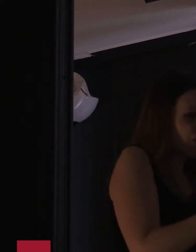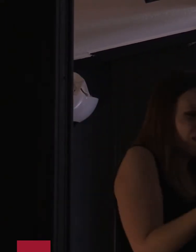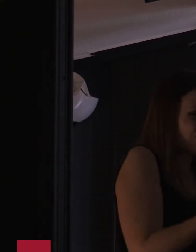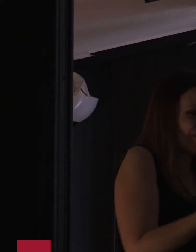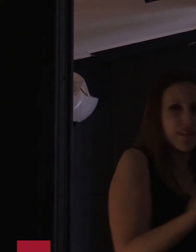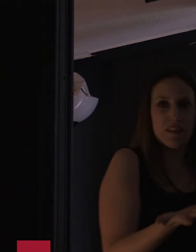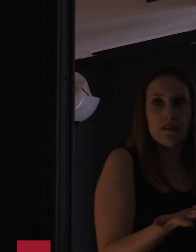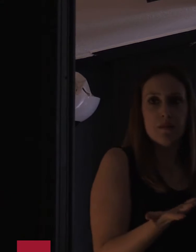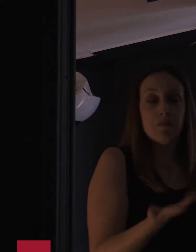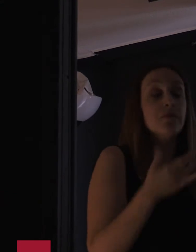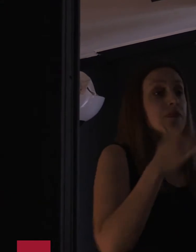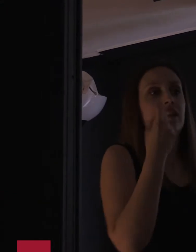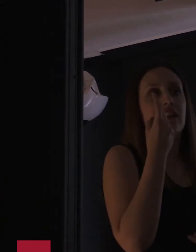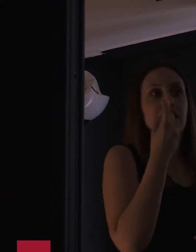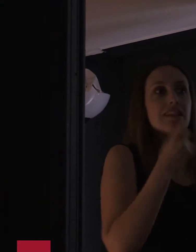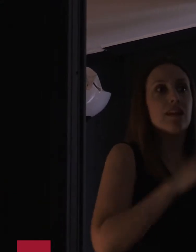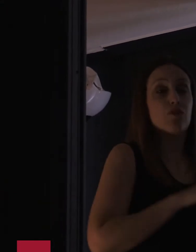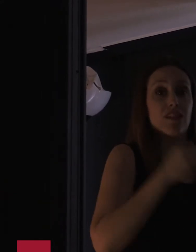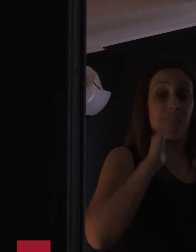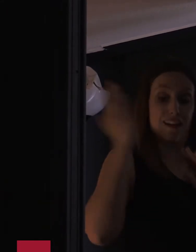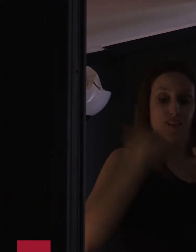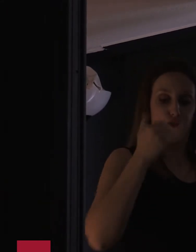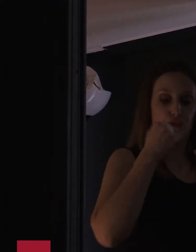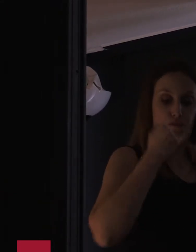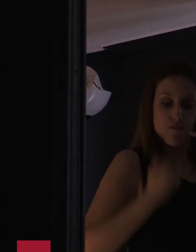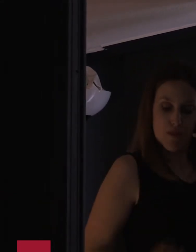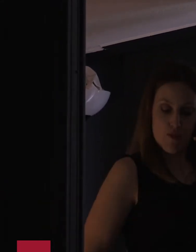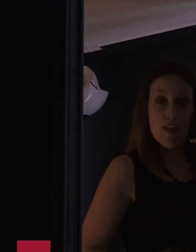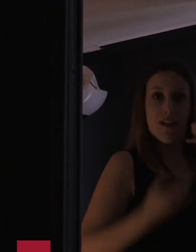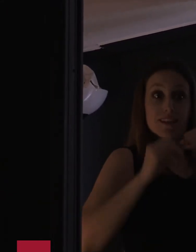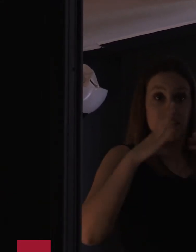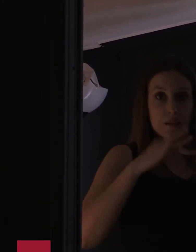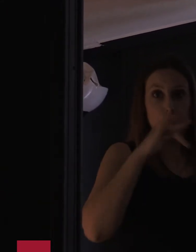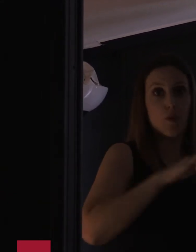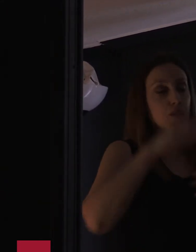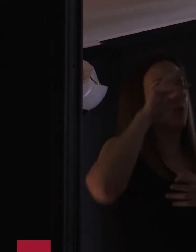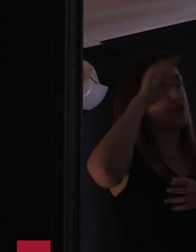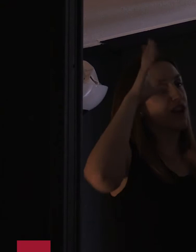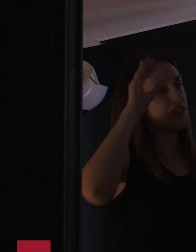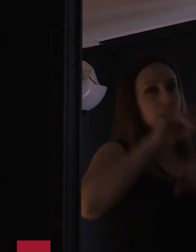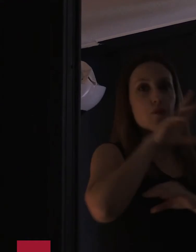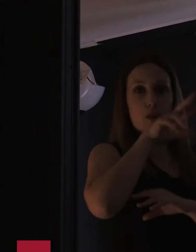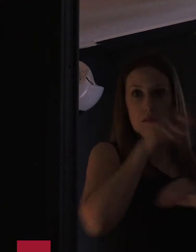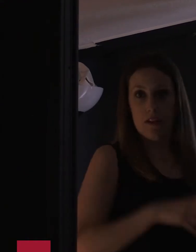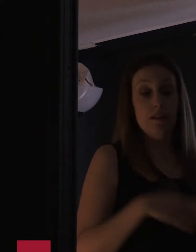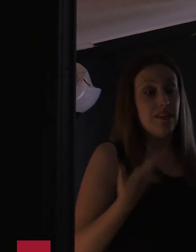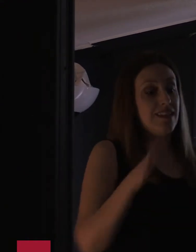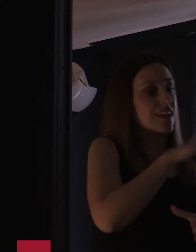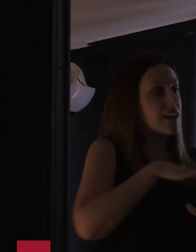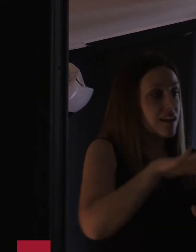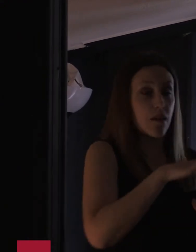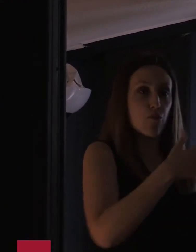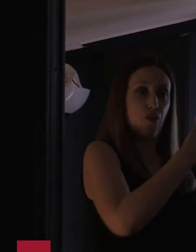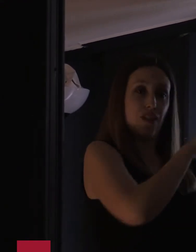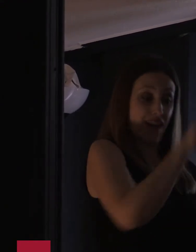lesión medular se active cuando el cerebro habla, no cuando pongo la lavadora. Y el campo que genera la lavadora es muchísimo